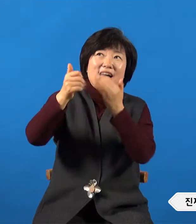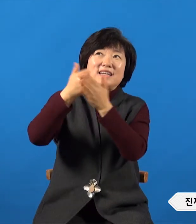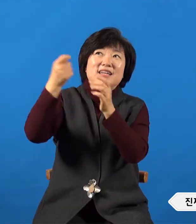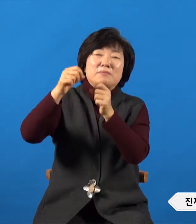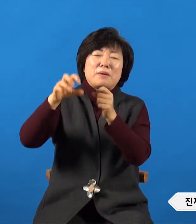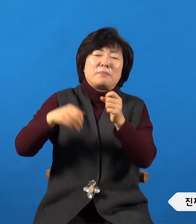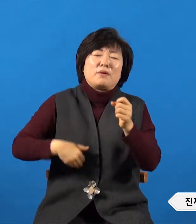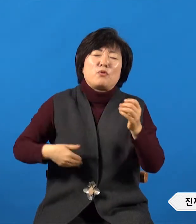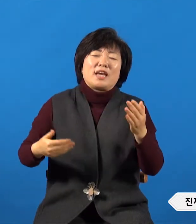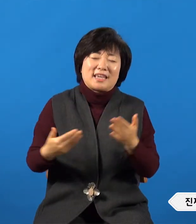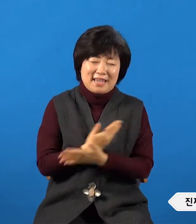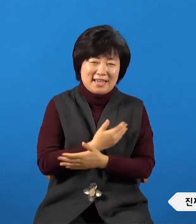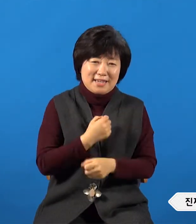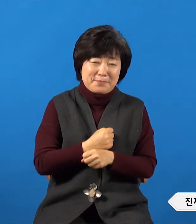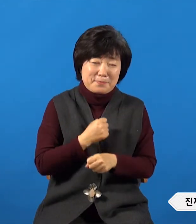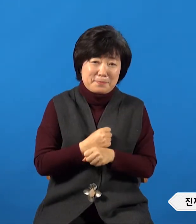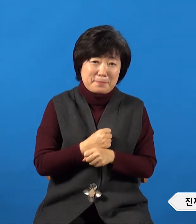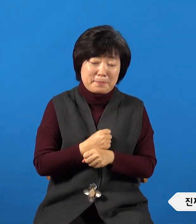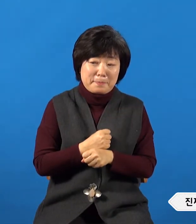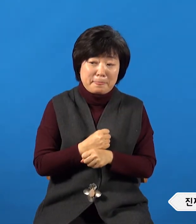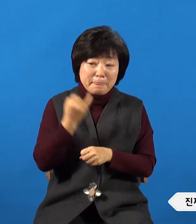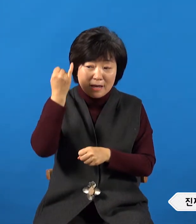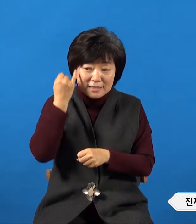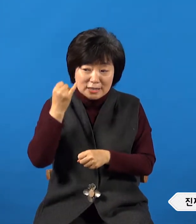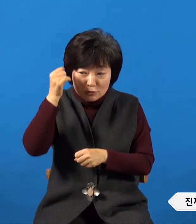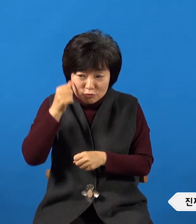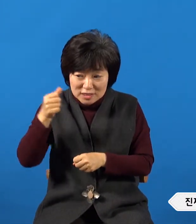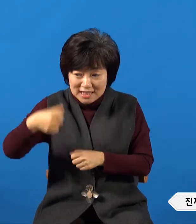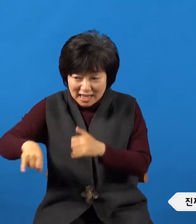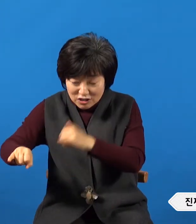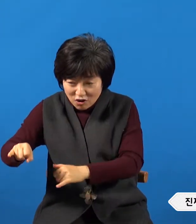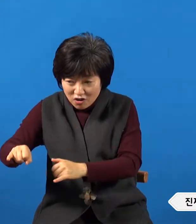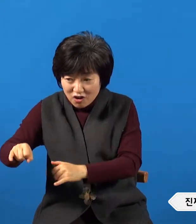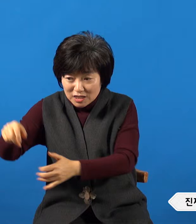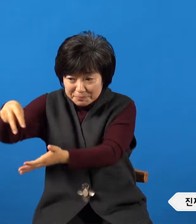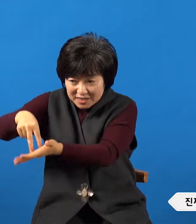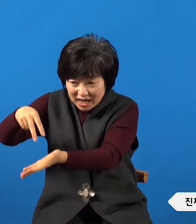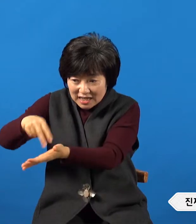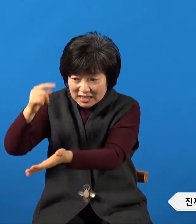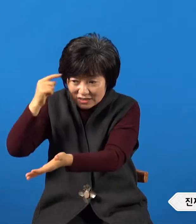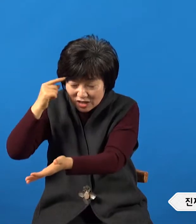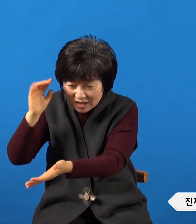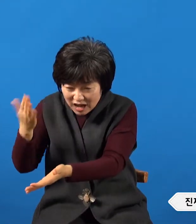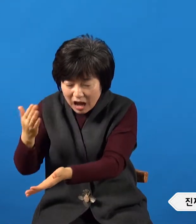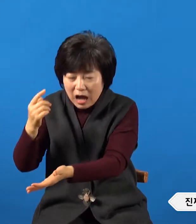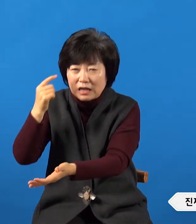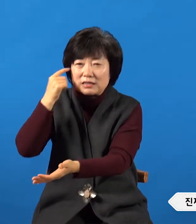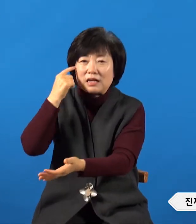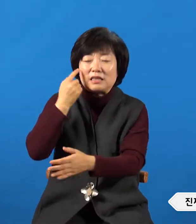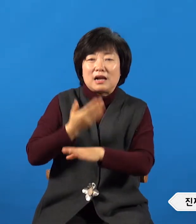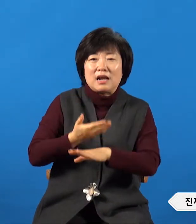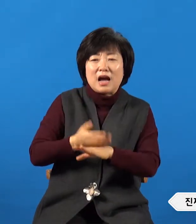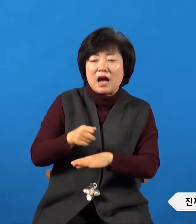앞에 회개했습니다. 그 입장이 돼서 보니까 생각이 달라집니다. 그